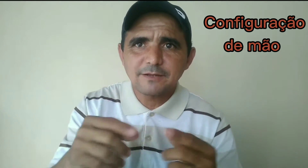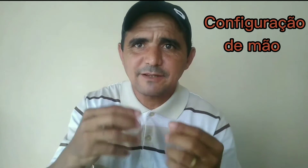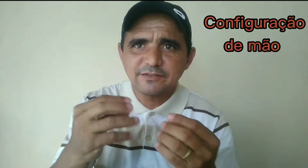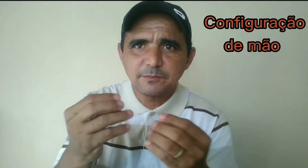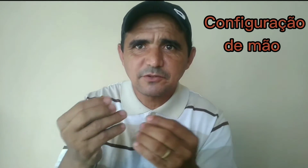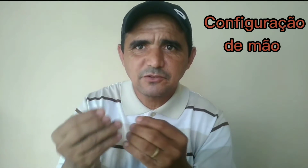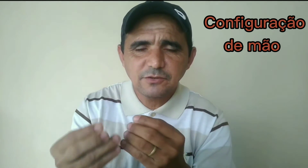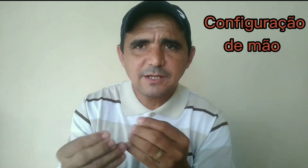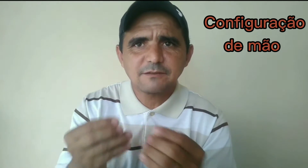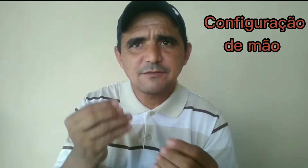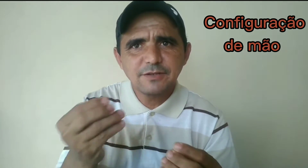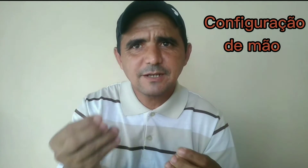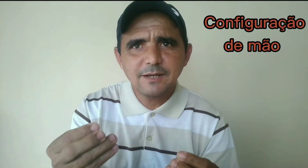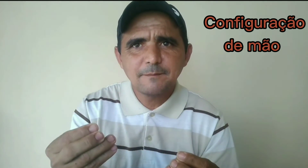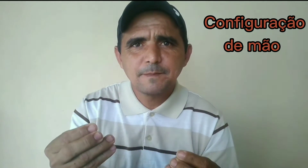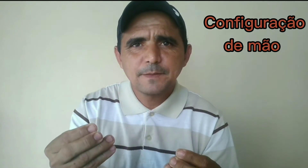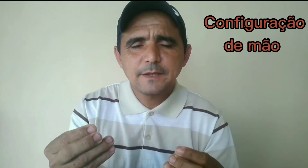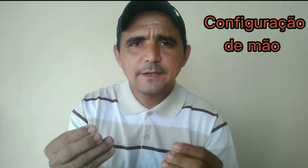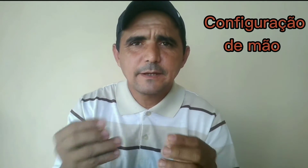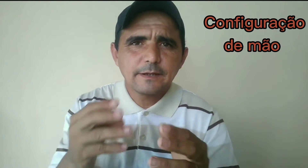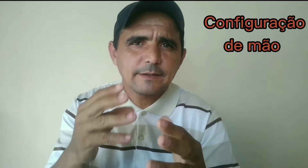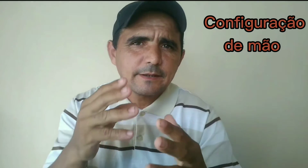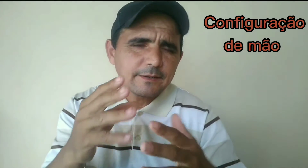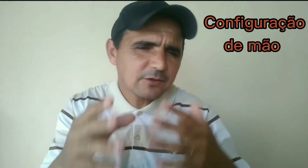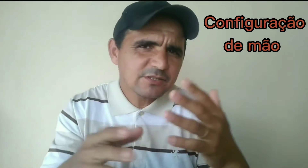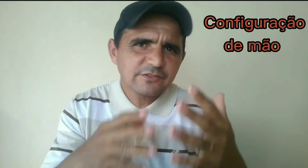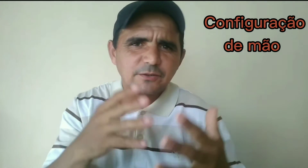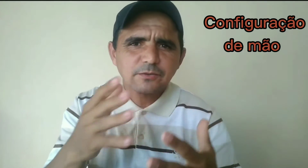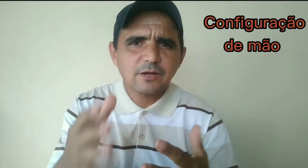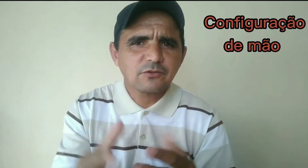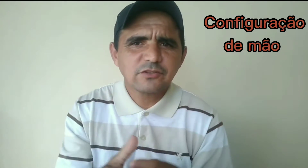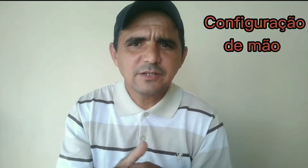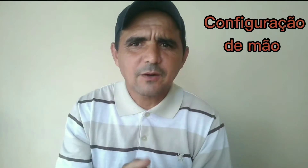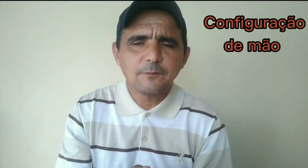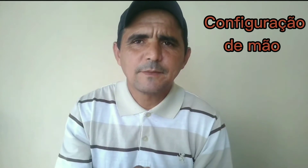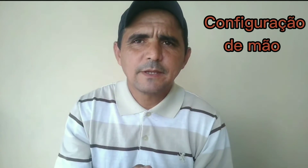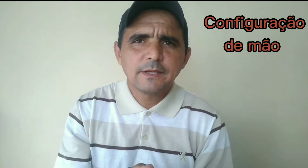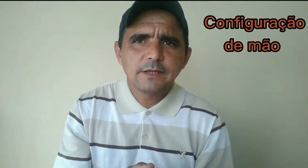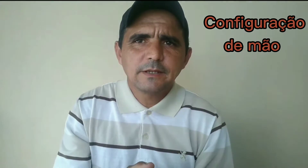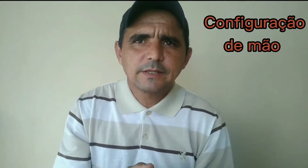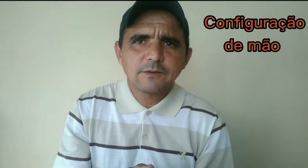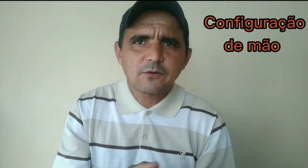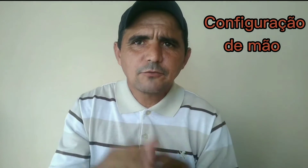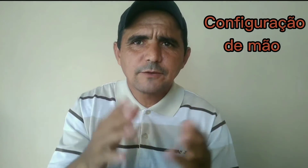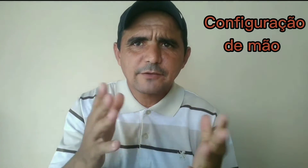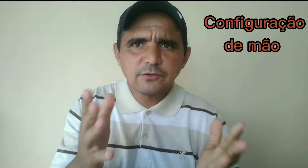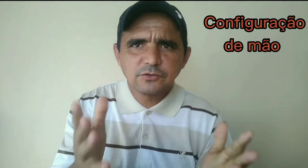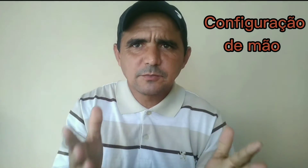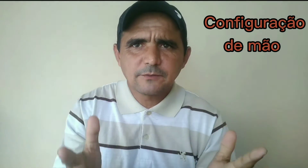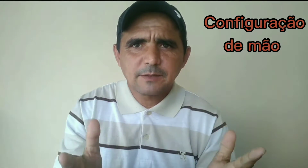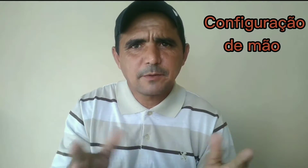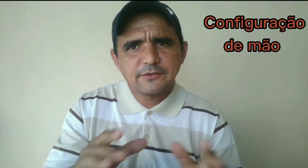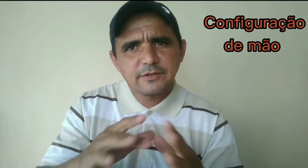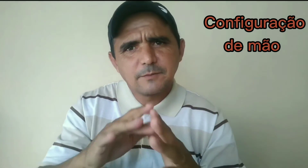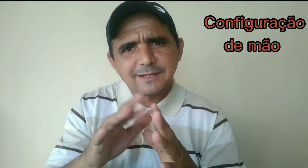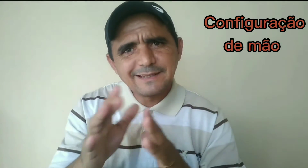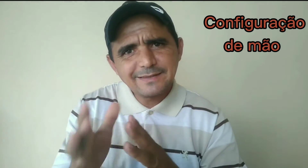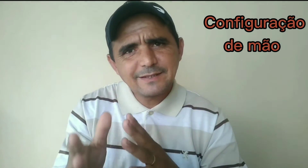vai se posicionar, ela vai ficar na hora de executar o sinal. Então, a configuração de mão ela pode ser uma